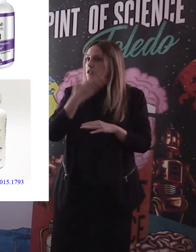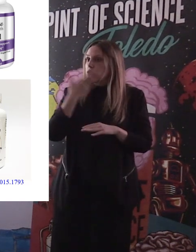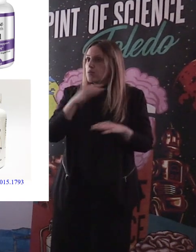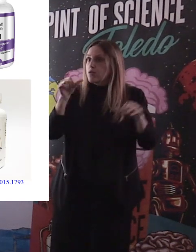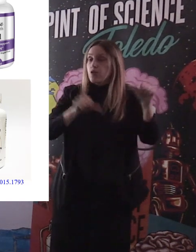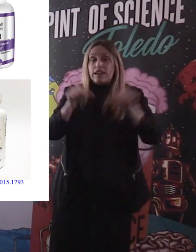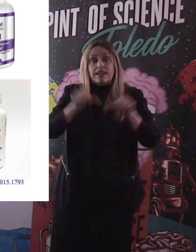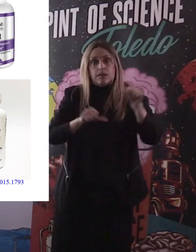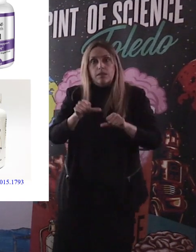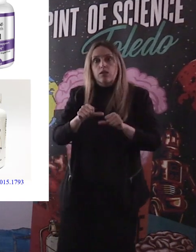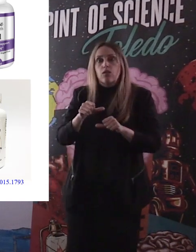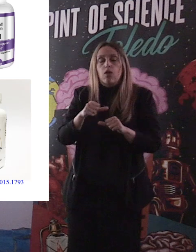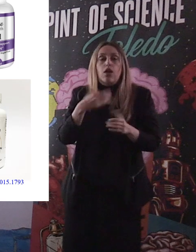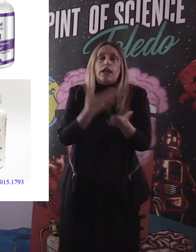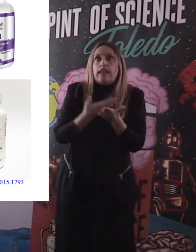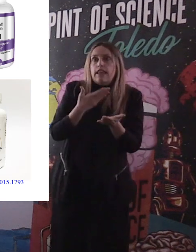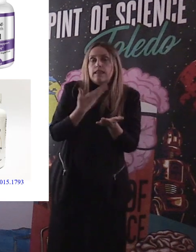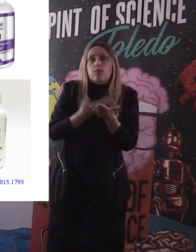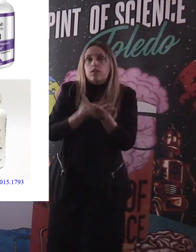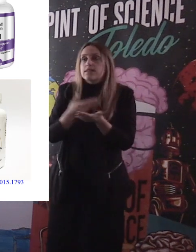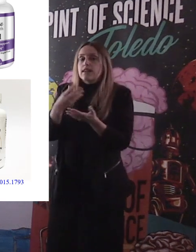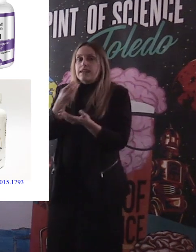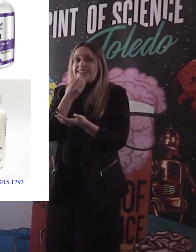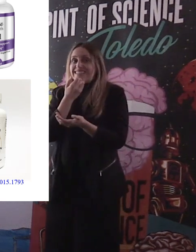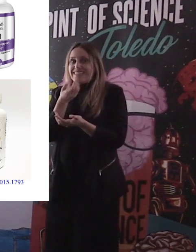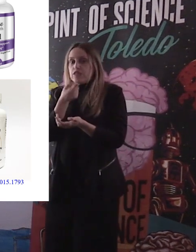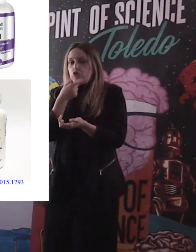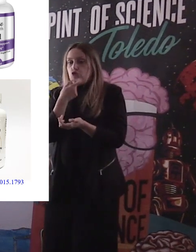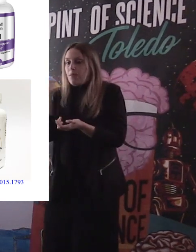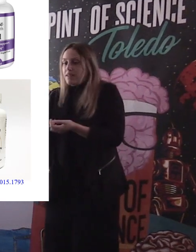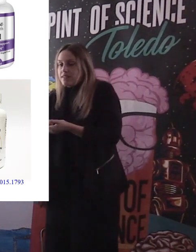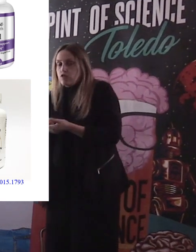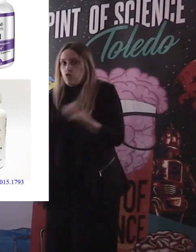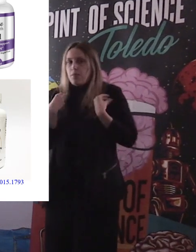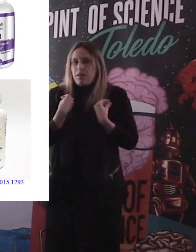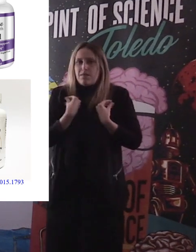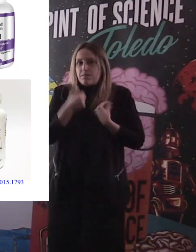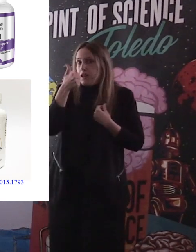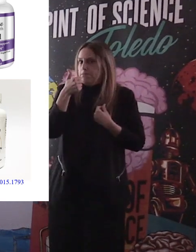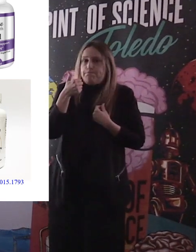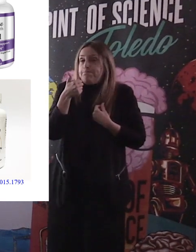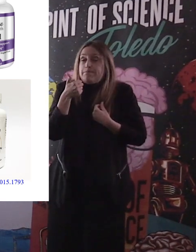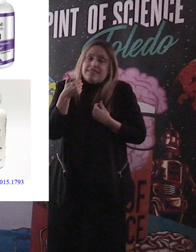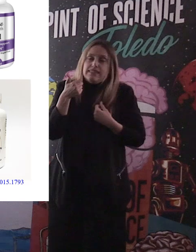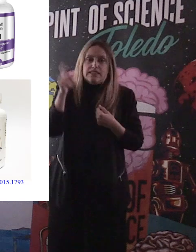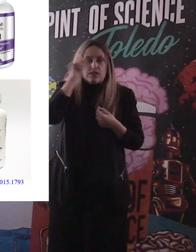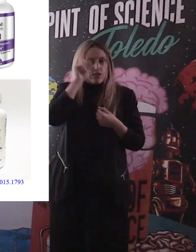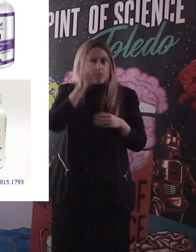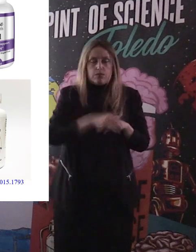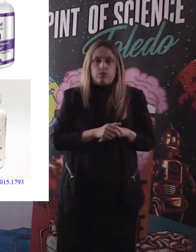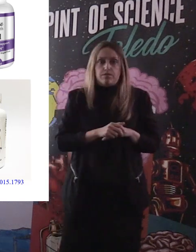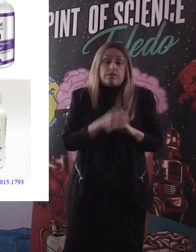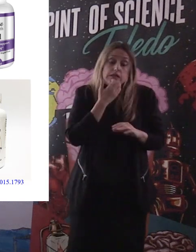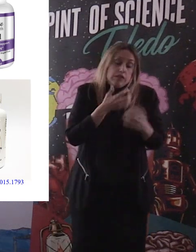con este tratamiento por muchísimos años es como difícil e imposible, por lo menos. Entonces, no se sabe